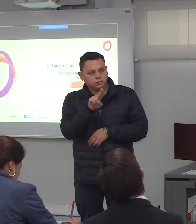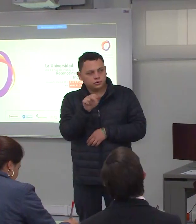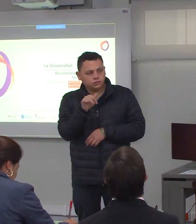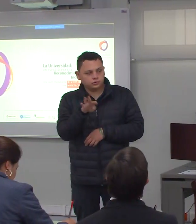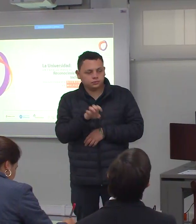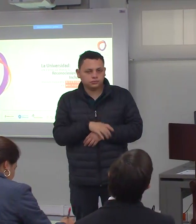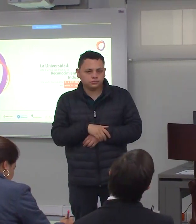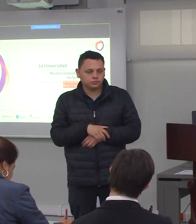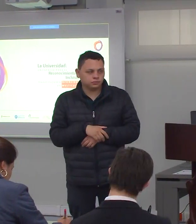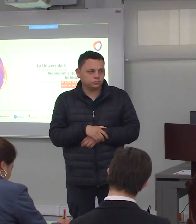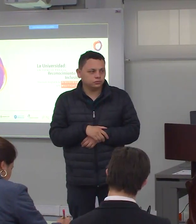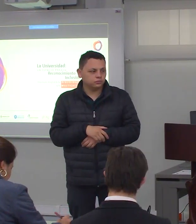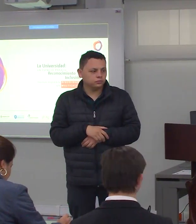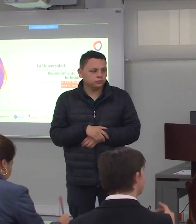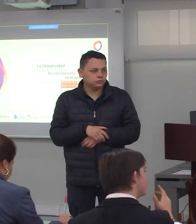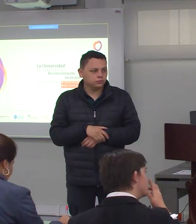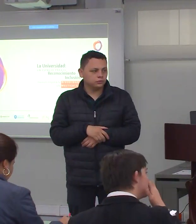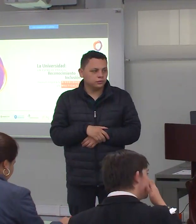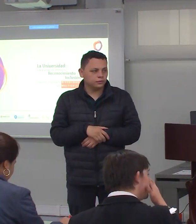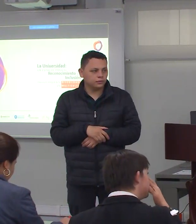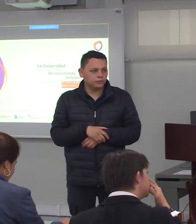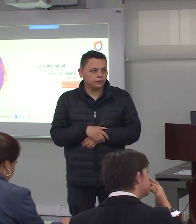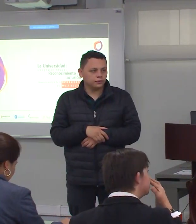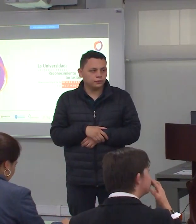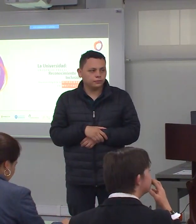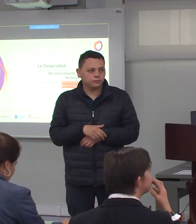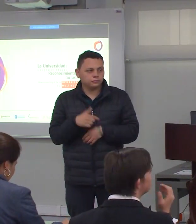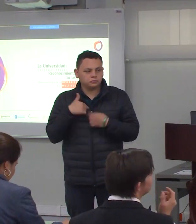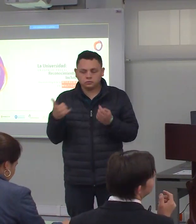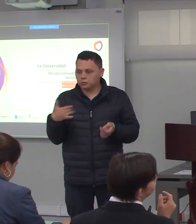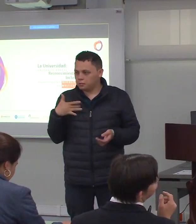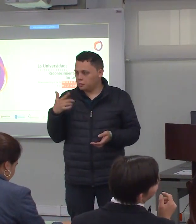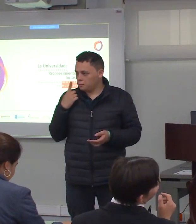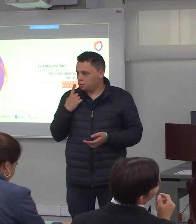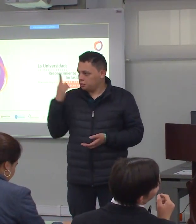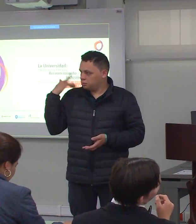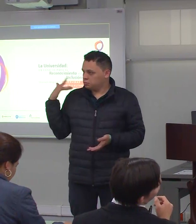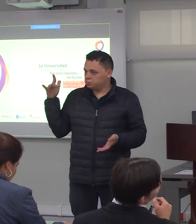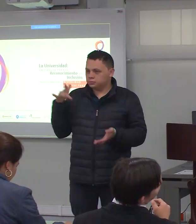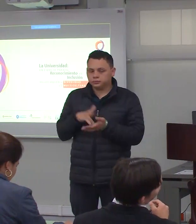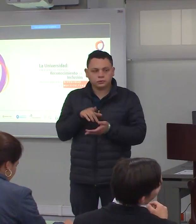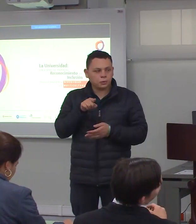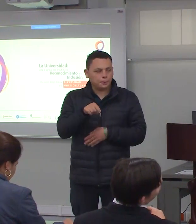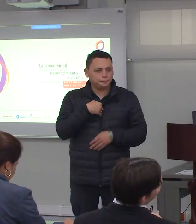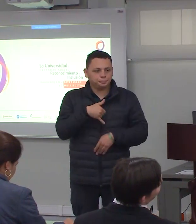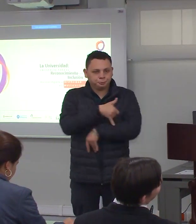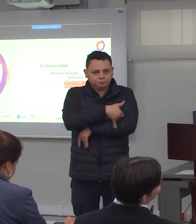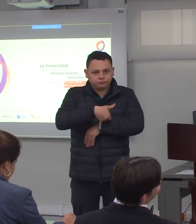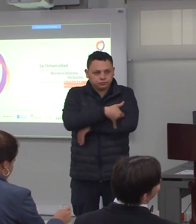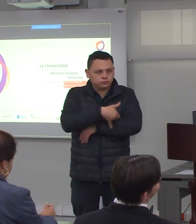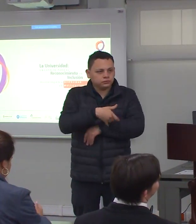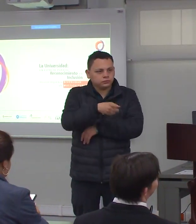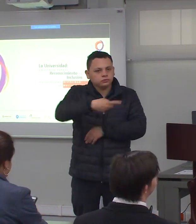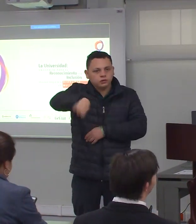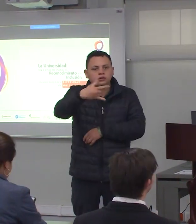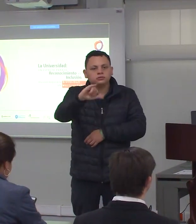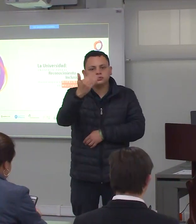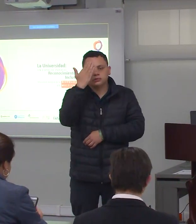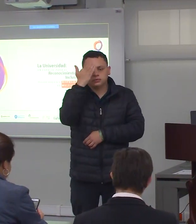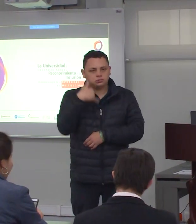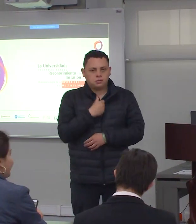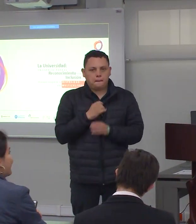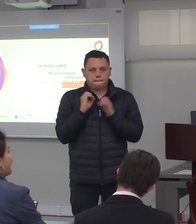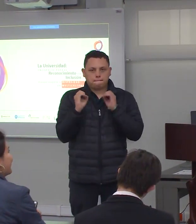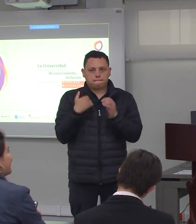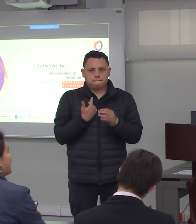yo no voy a yo soy como un músculo de leche hoy acá porque es que un arquitecta hablando de lo que ustedes sí saben que yo no